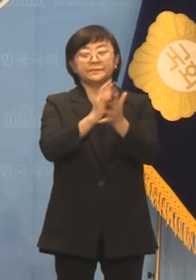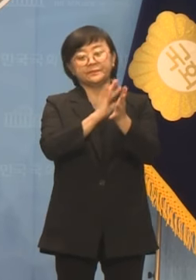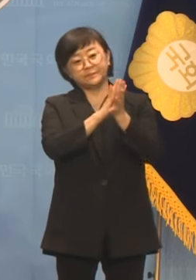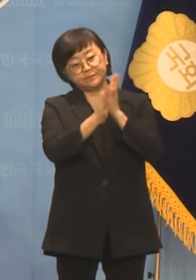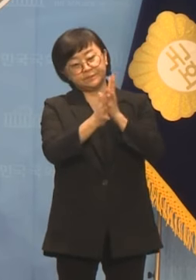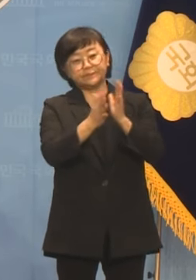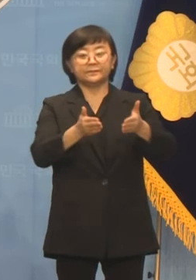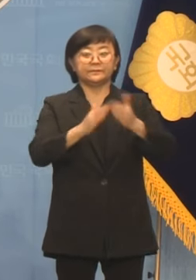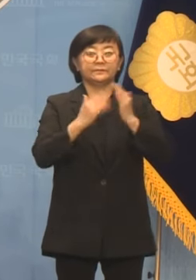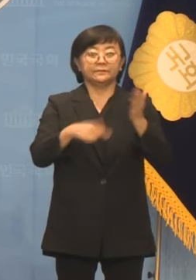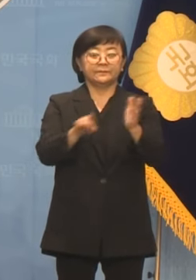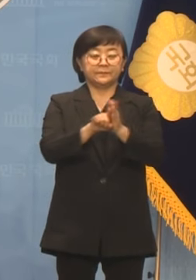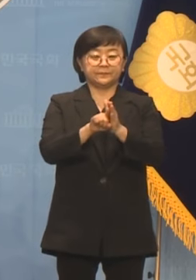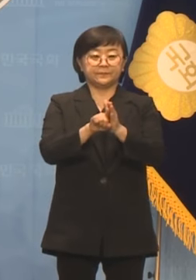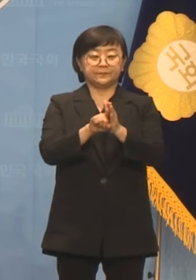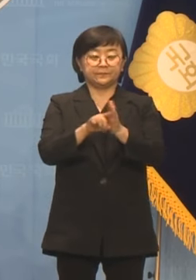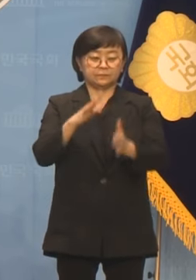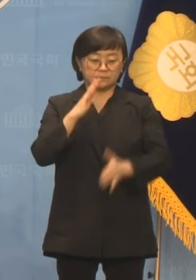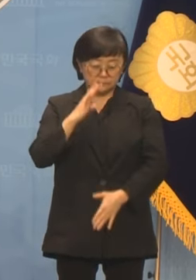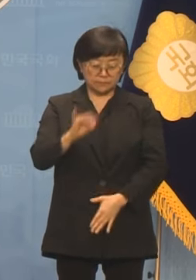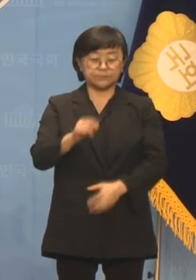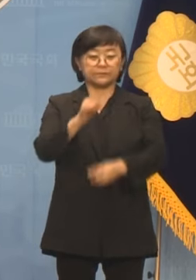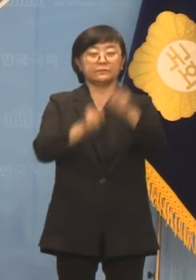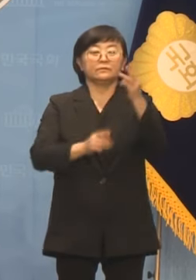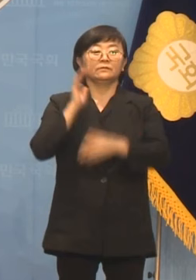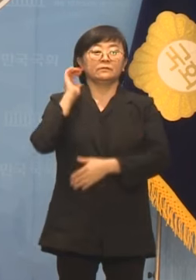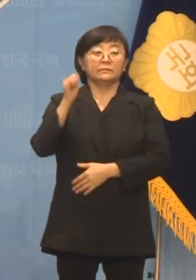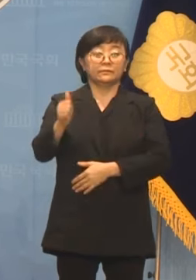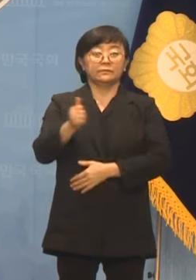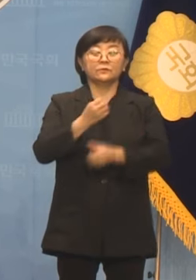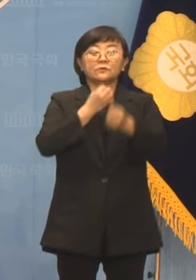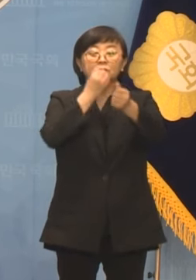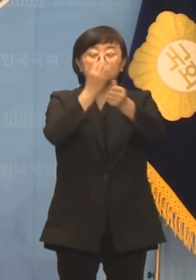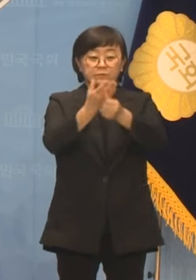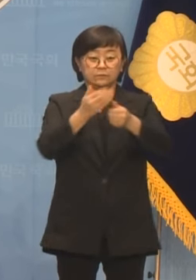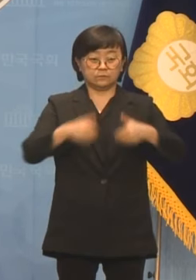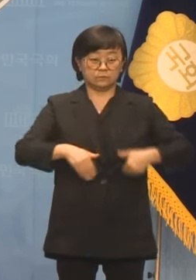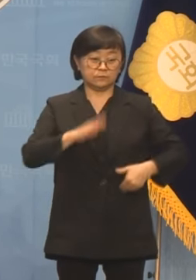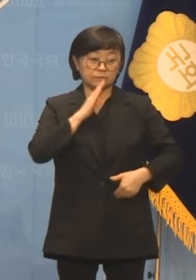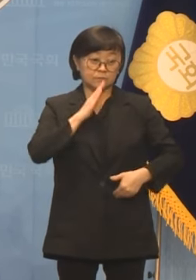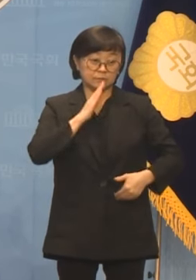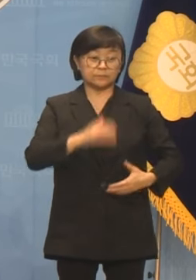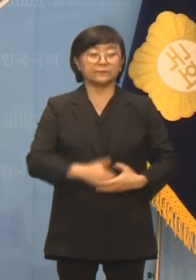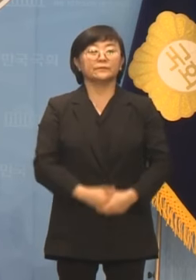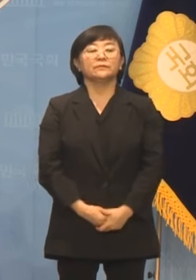확립을 위해서라도 마땅히 윤석열 대통령을 고발해야 하지 않겠습니까?